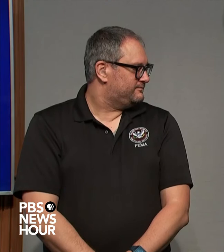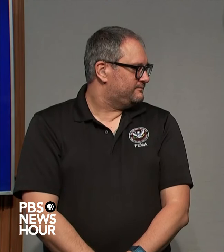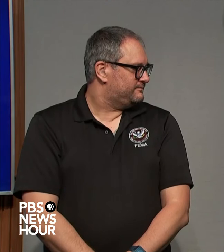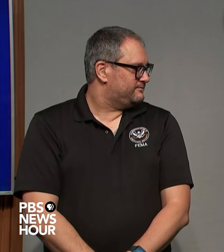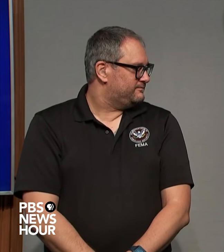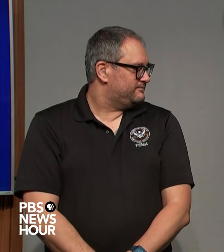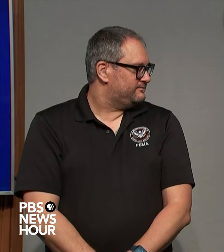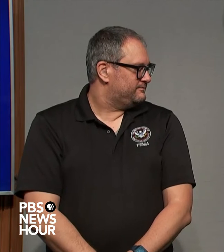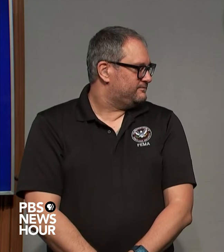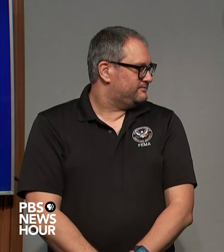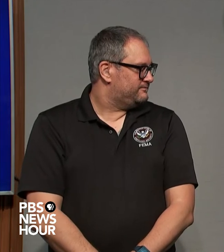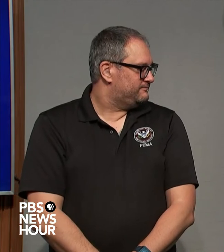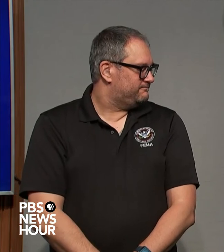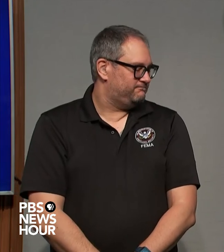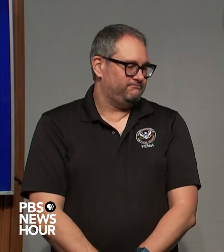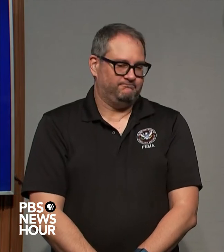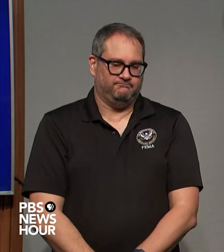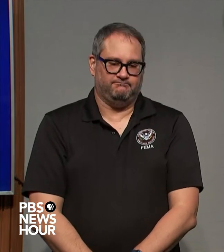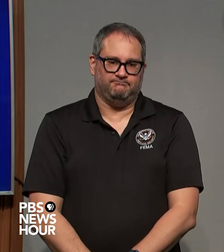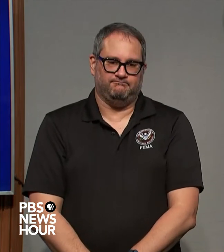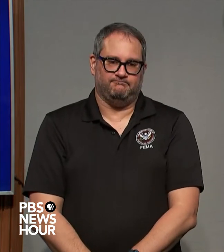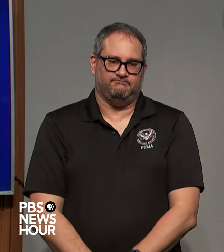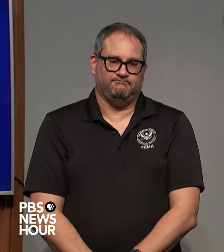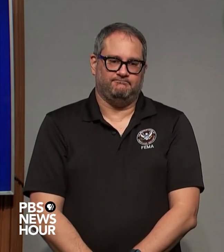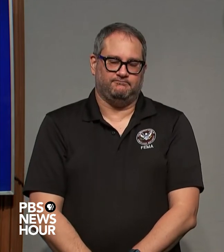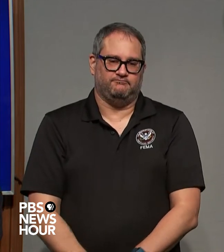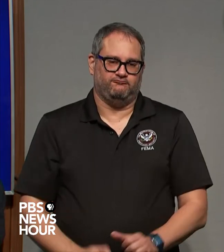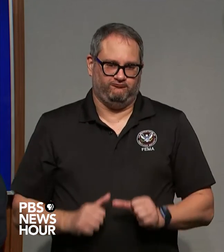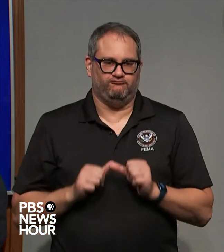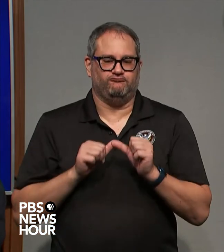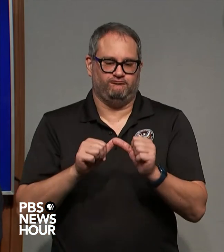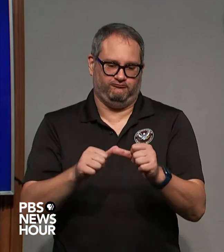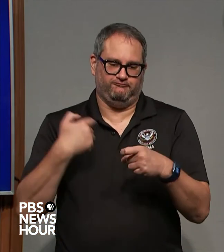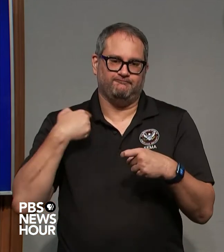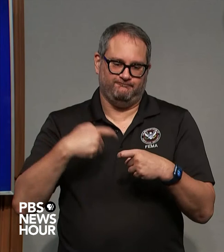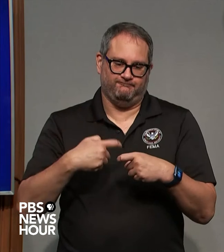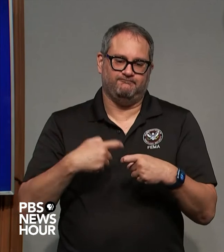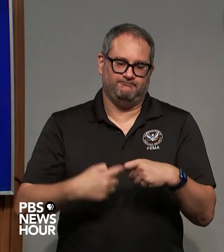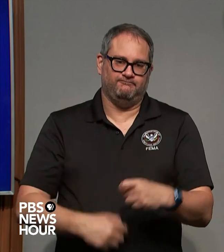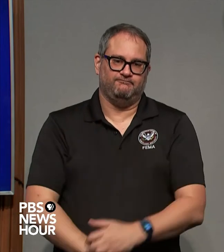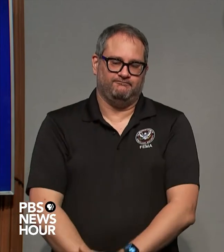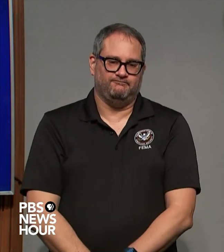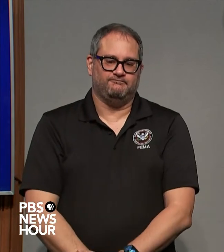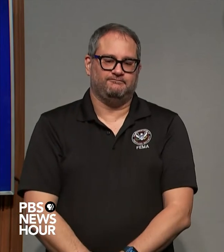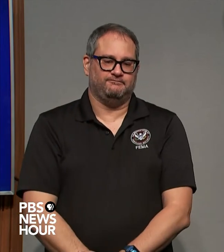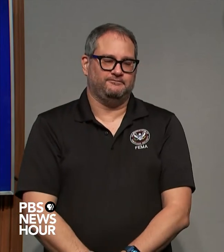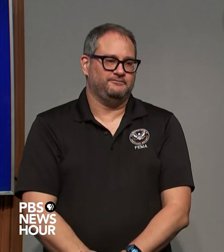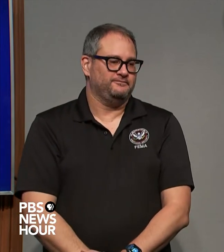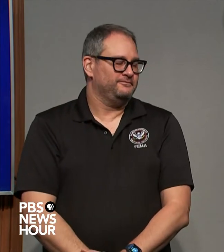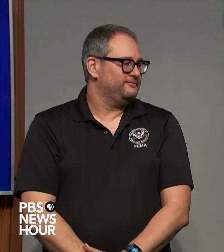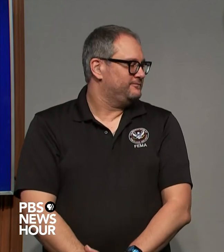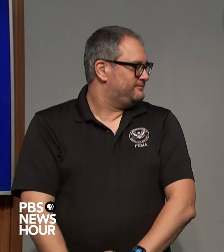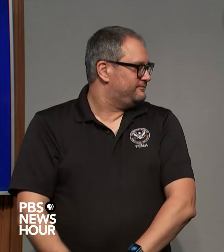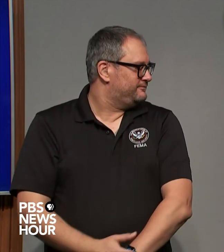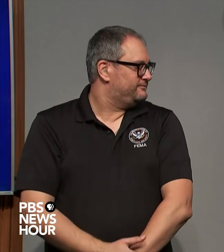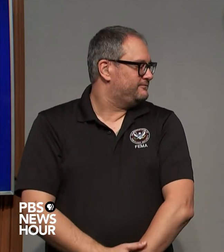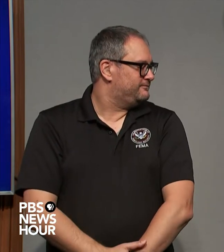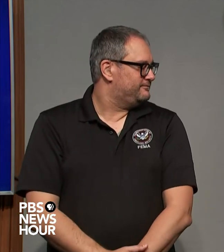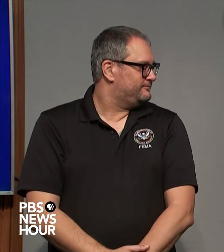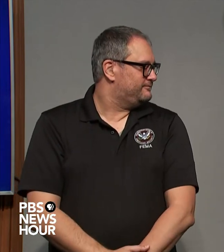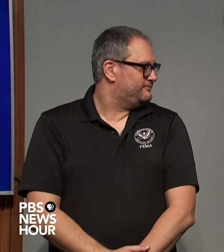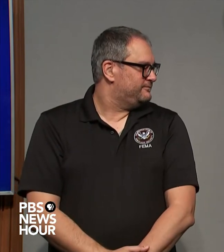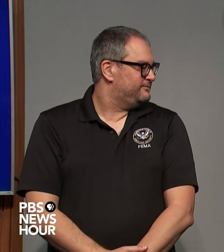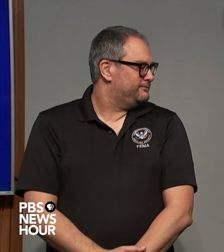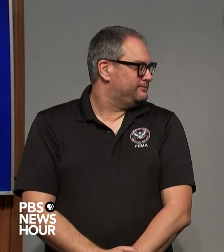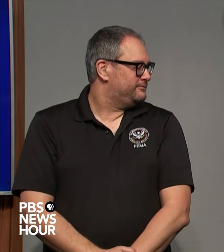adentro y eso va a afectar a comunidades que están tierra adentro en el estado de florida la administradora criswell también mencionó que queremos